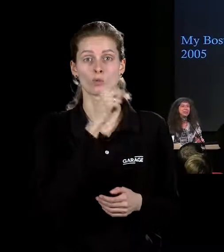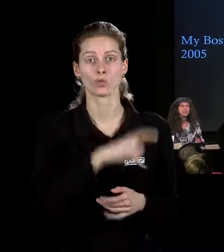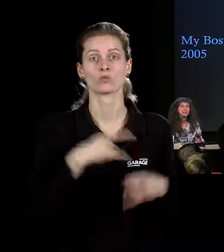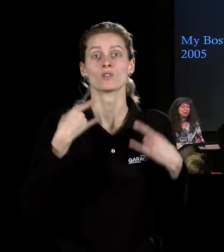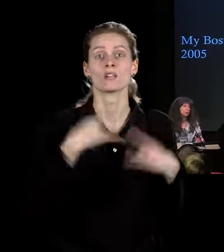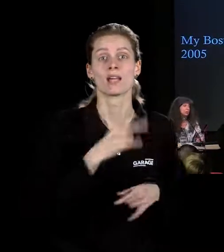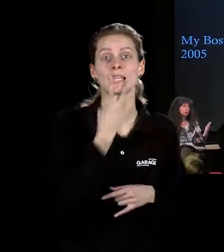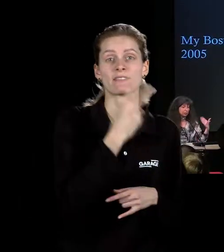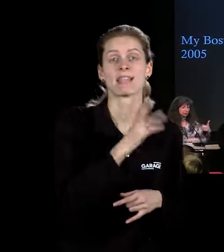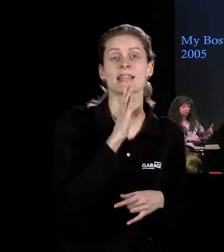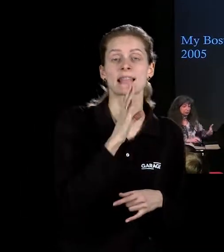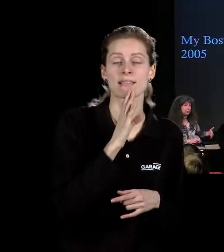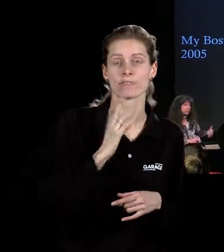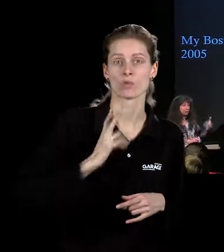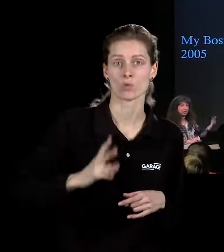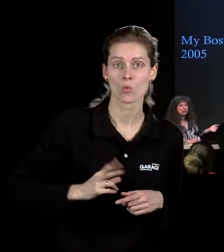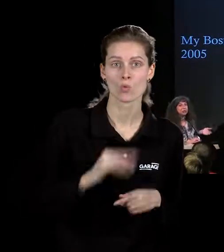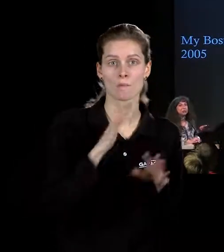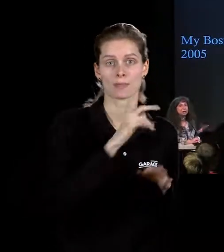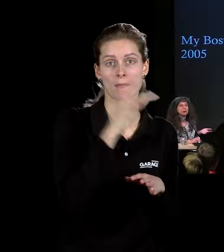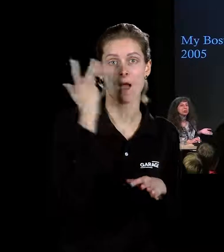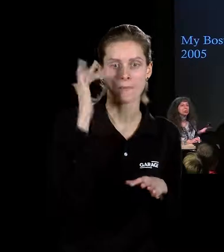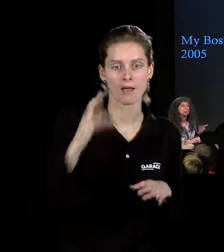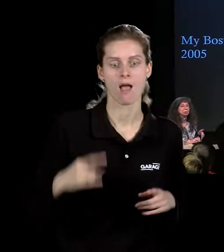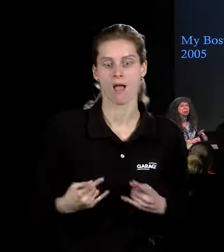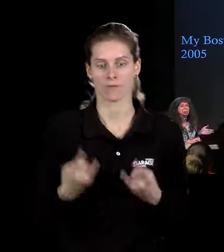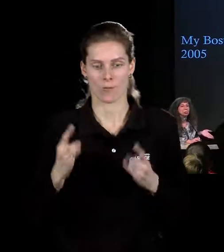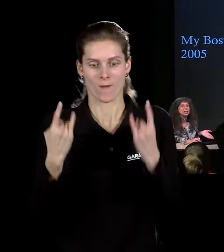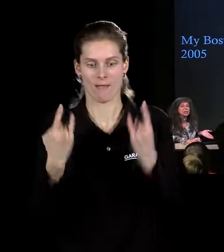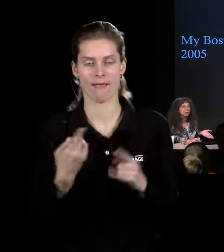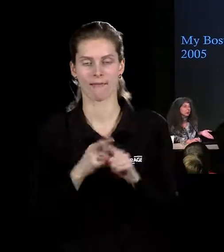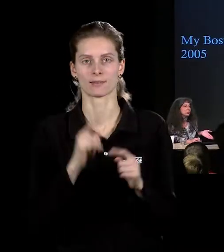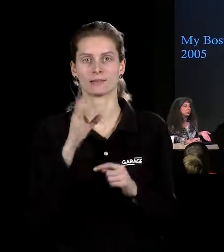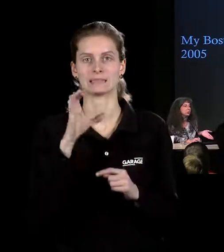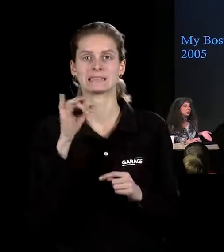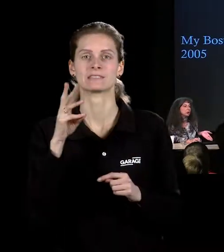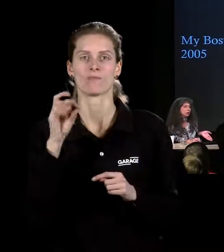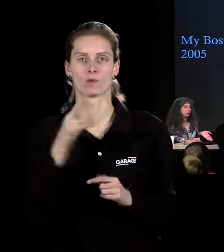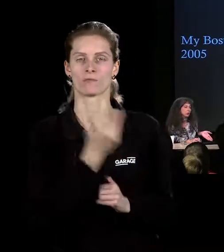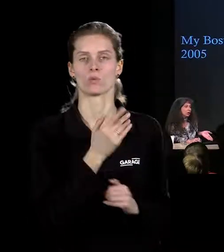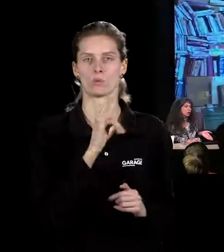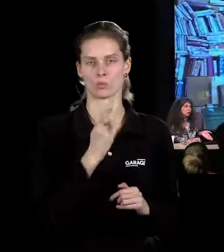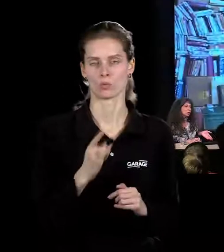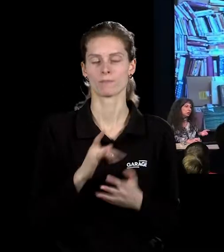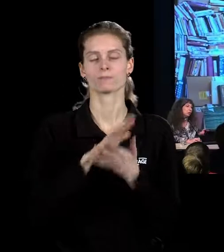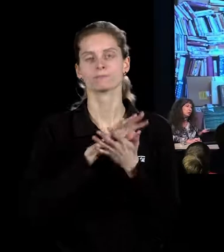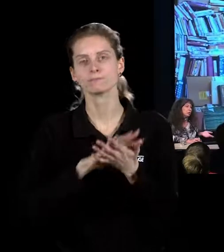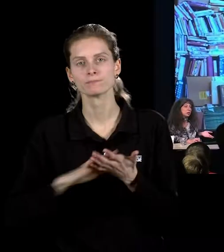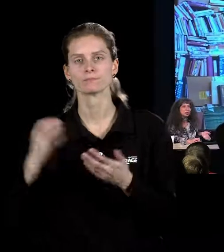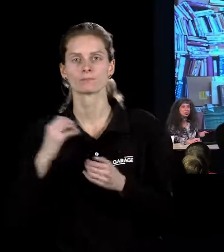вот... И там продолжение вот этих серий моих городов, мой Бостон, который